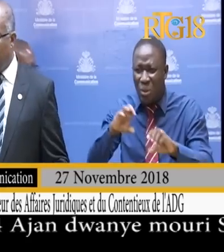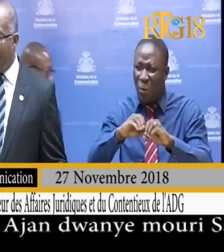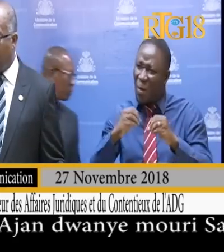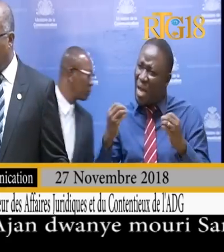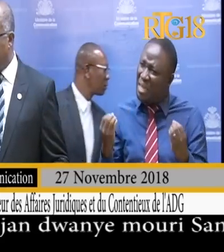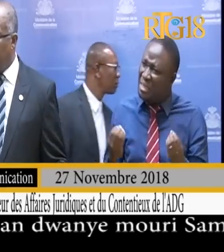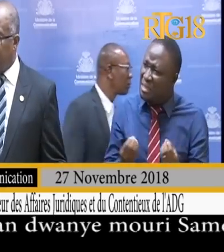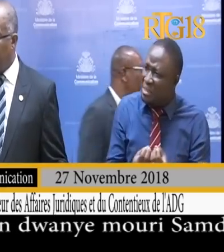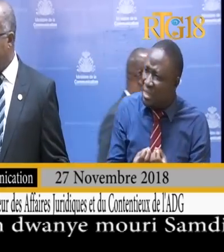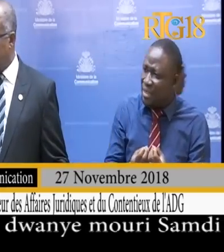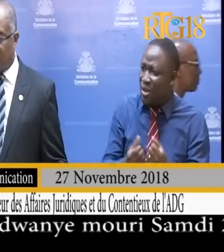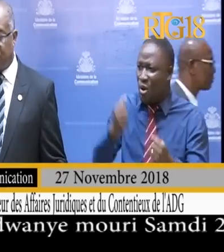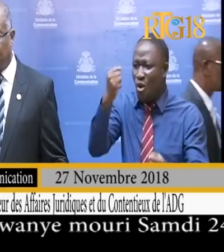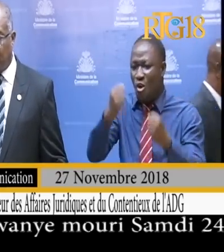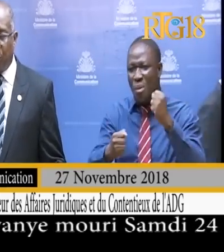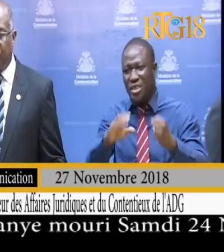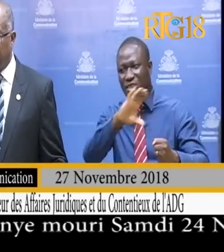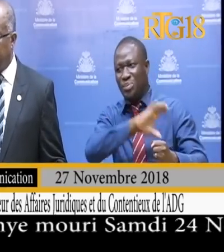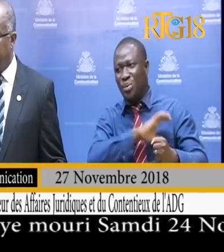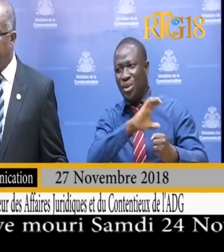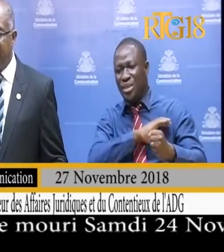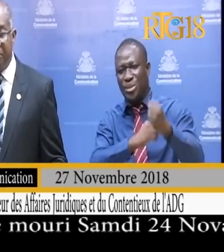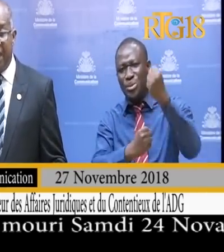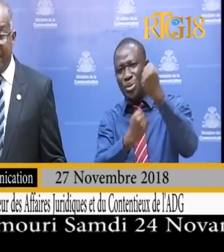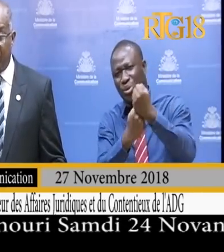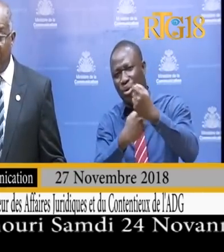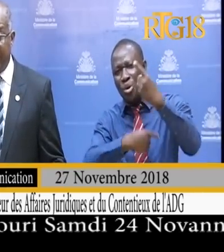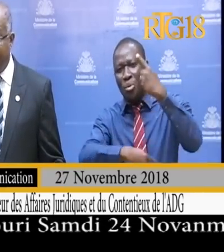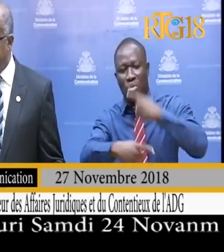organize yon bakop, pou yote organize yon sekou, pou yote